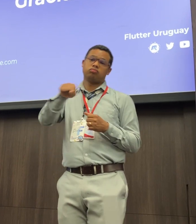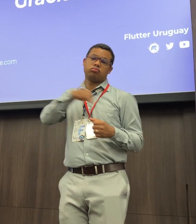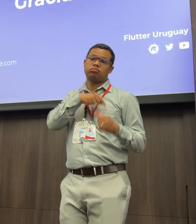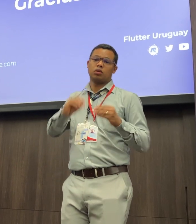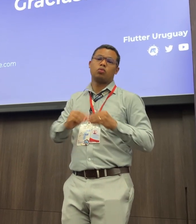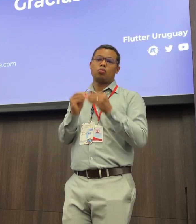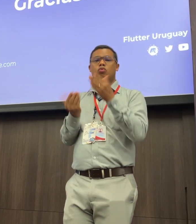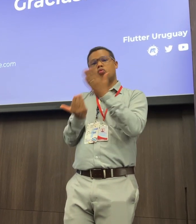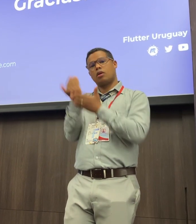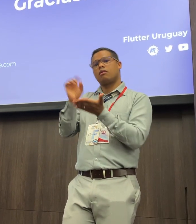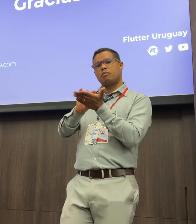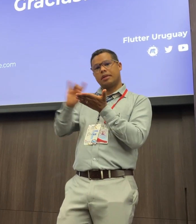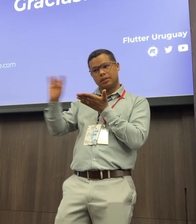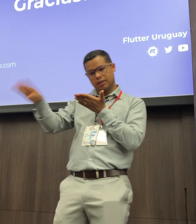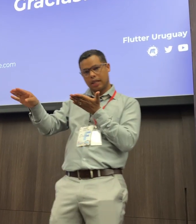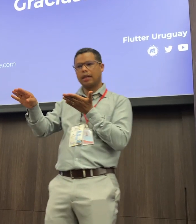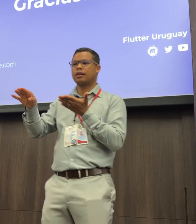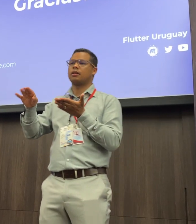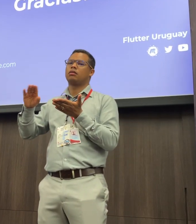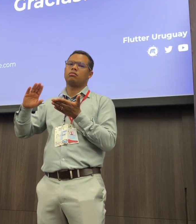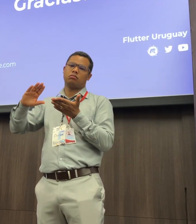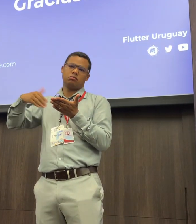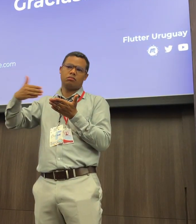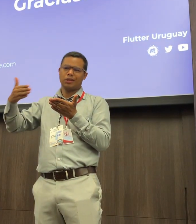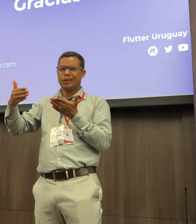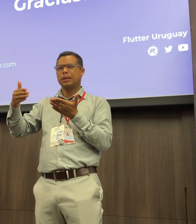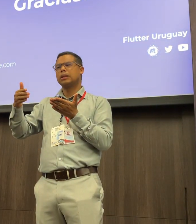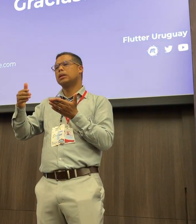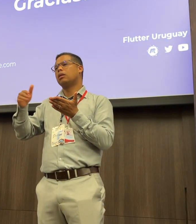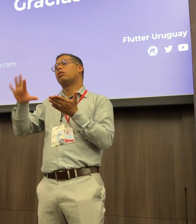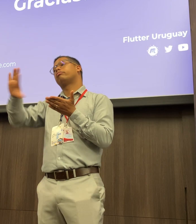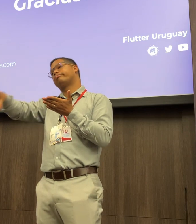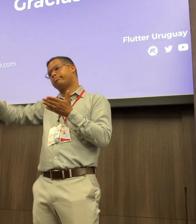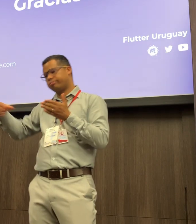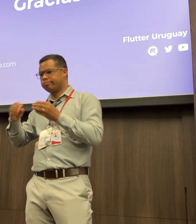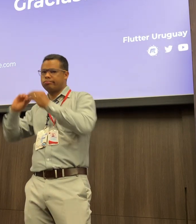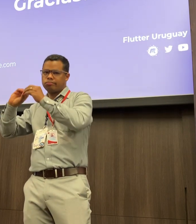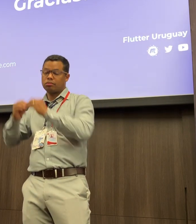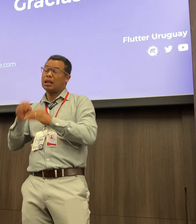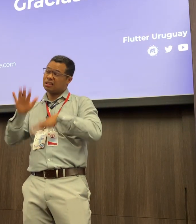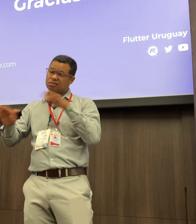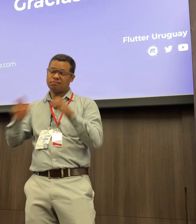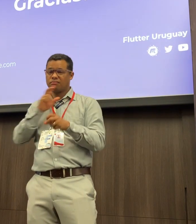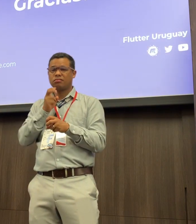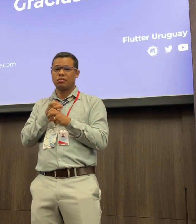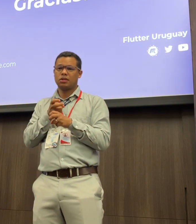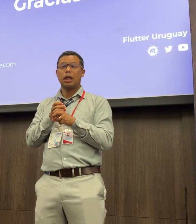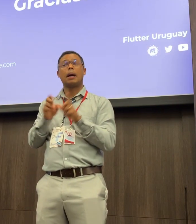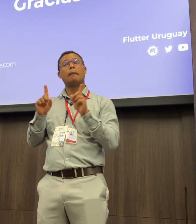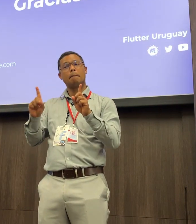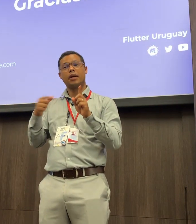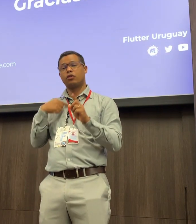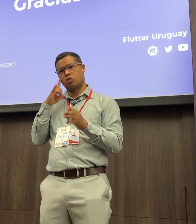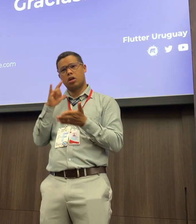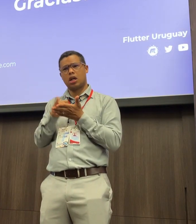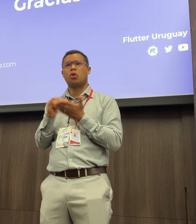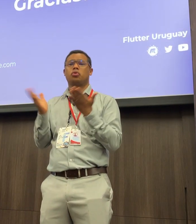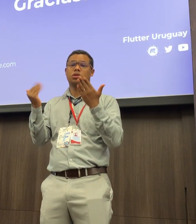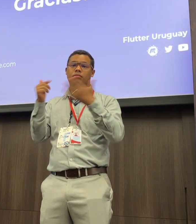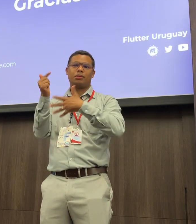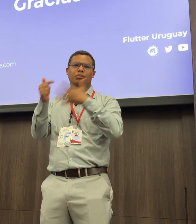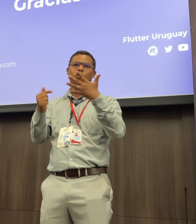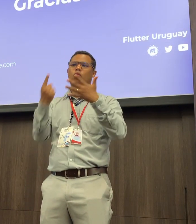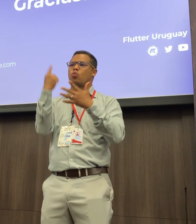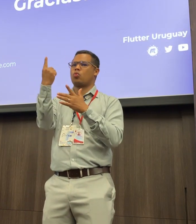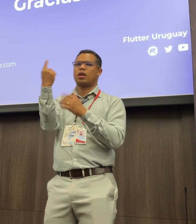bueno, autogenerarlos en Dart. Puede ser un poco más tedioso al principio, pero bueno, los beneficios son esos, que tenemos una sola